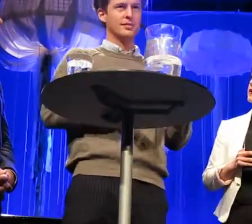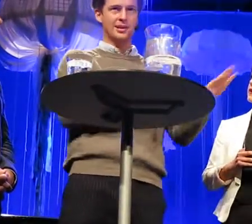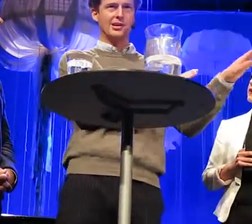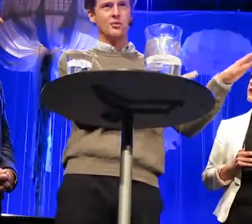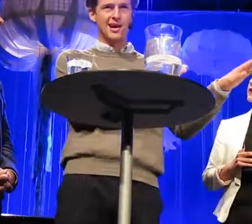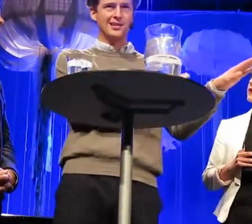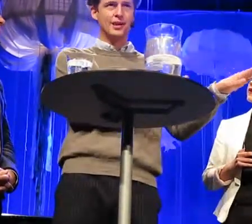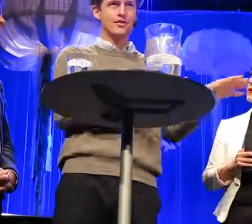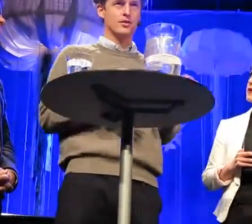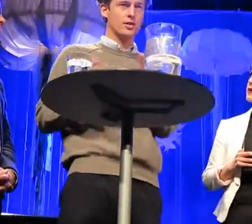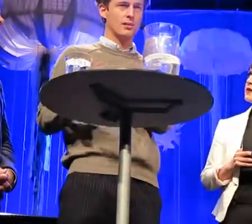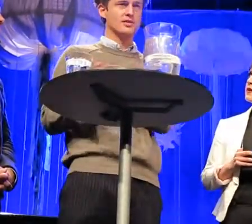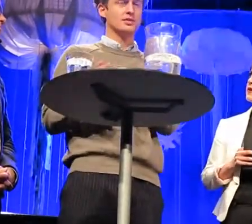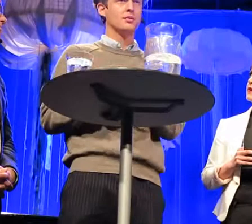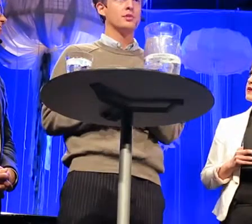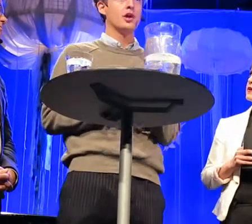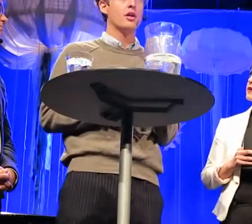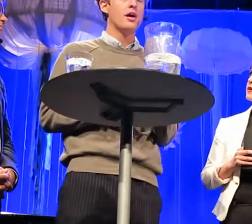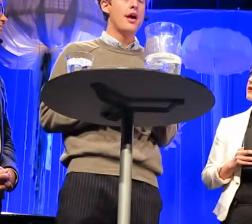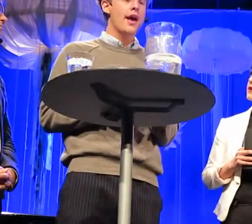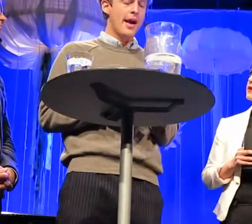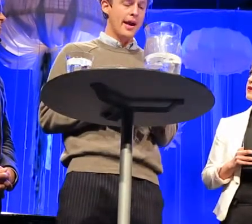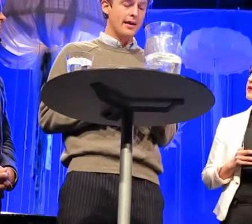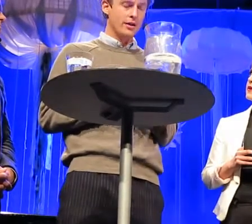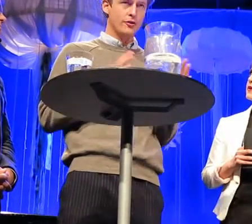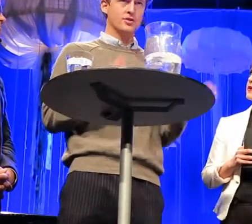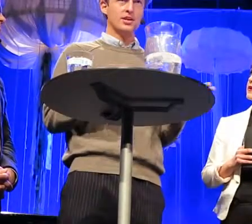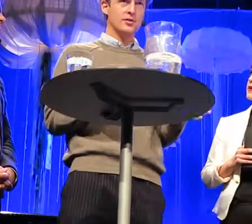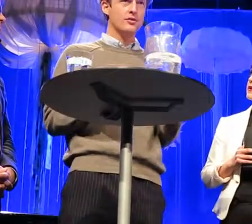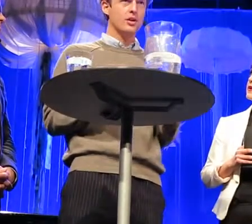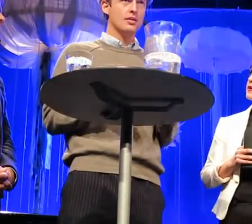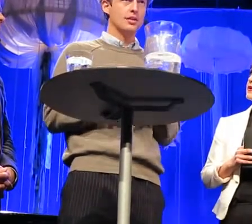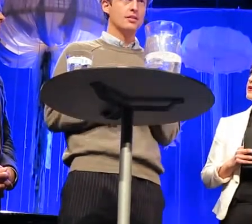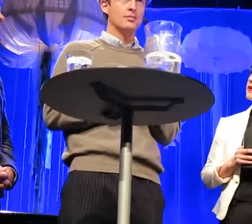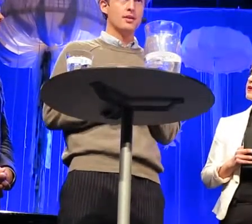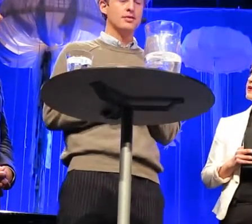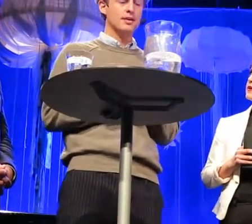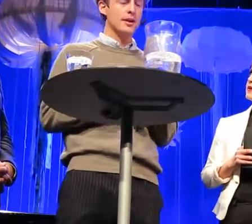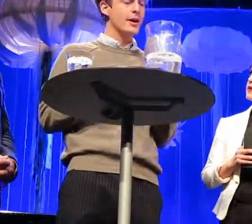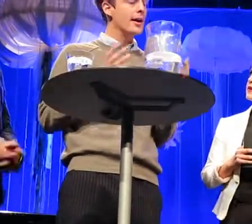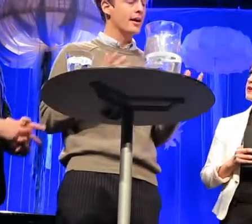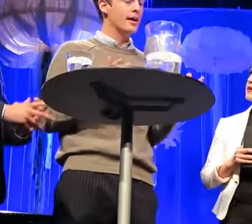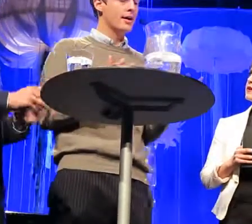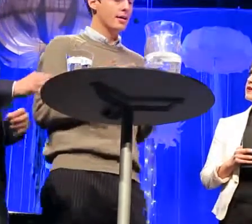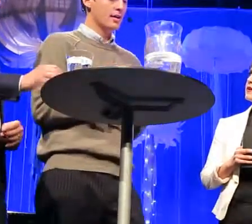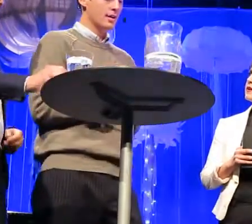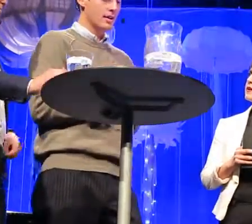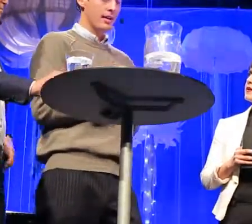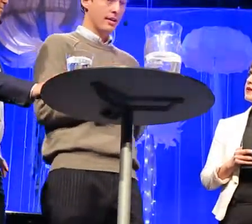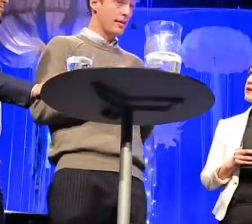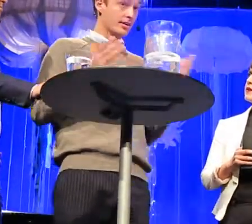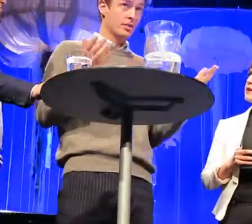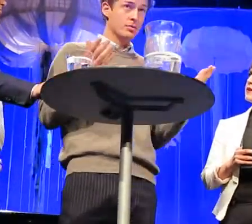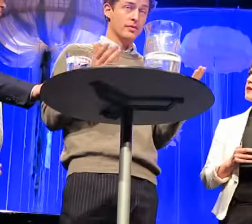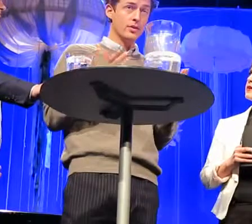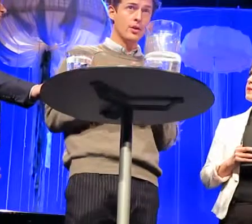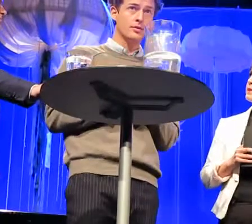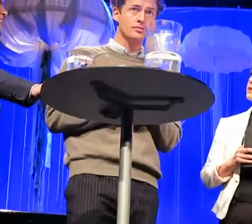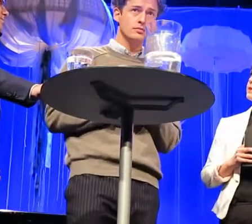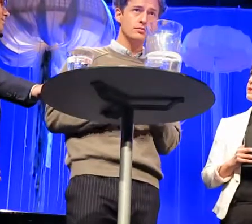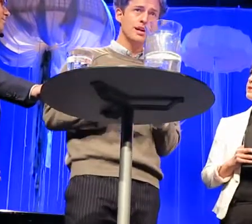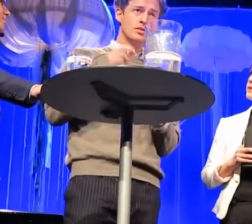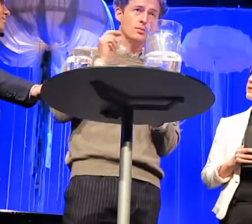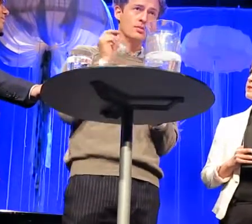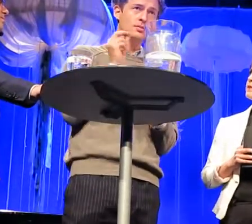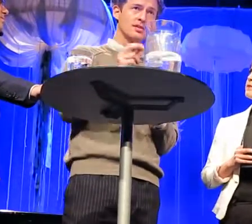har, liksom, när man är klar med allt annat, då kan man satsa på miljön. Det är ju fullständigt livsfarligt, inte minst i den här världsekonomin vi nu